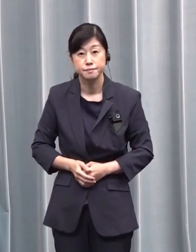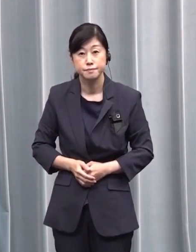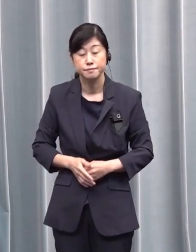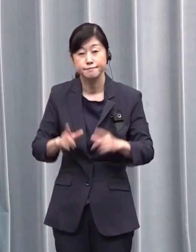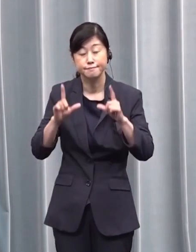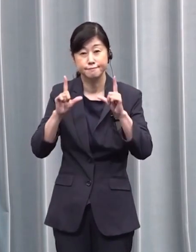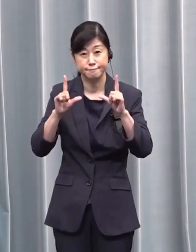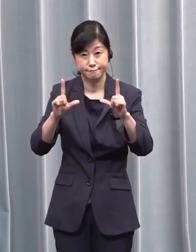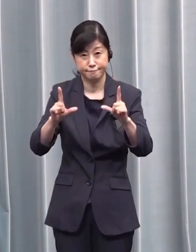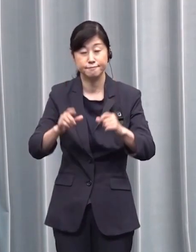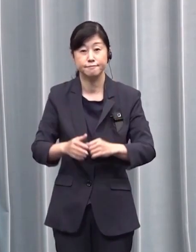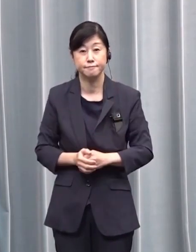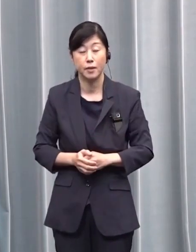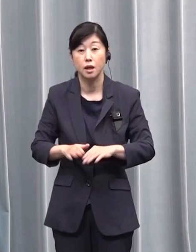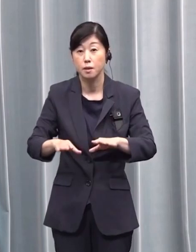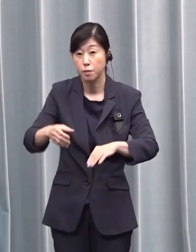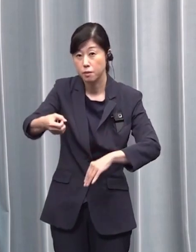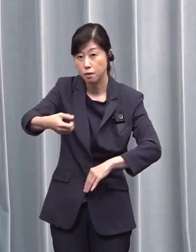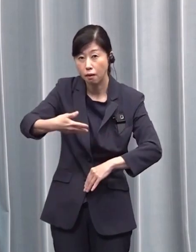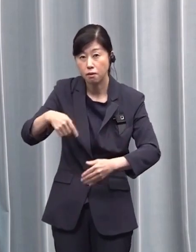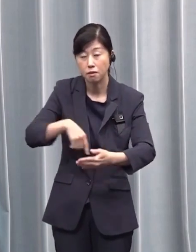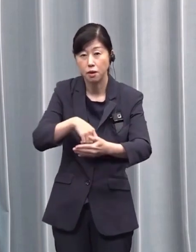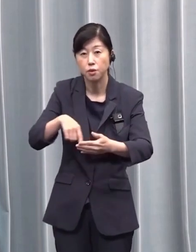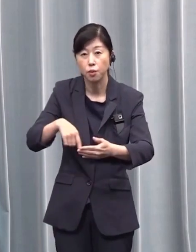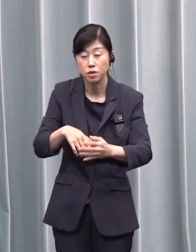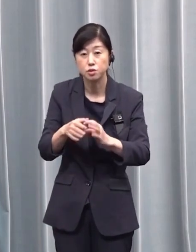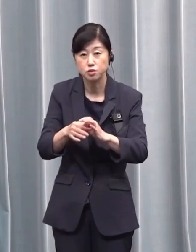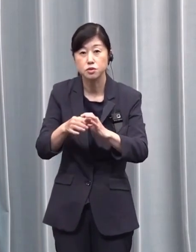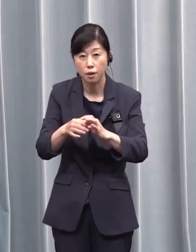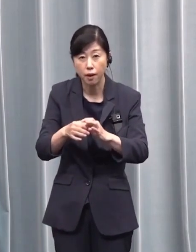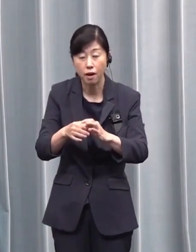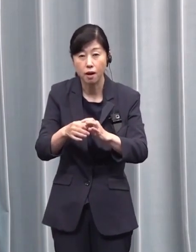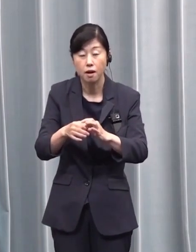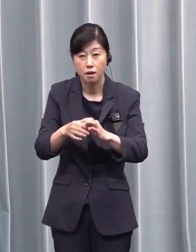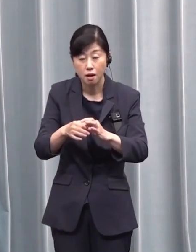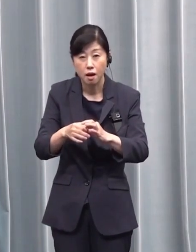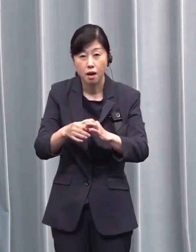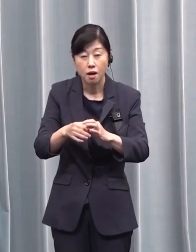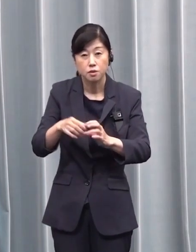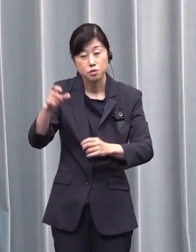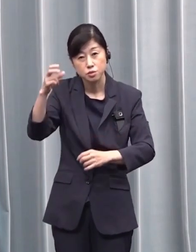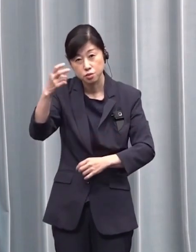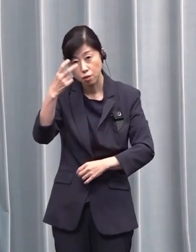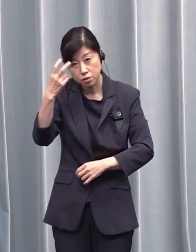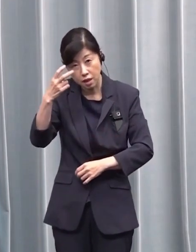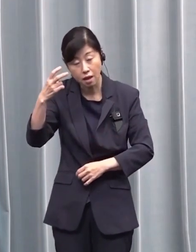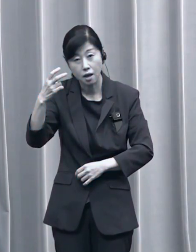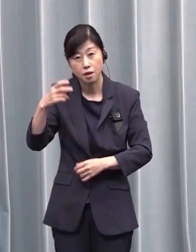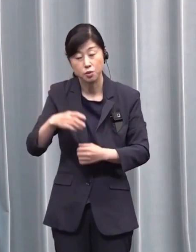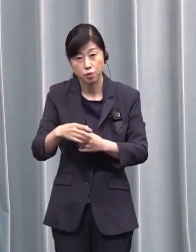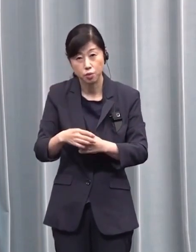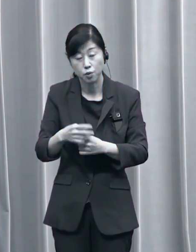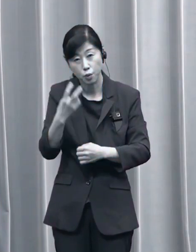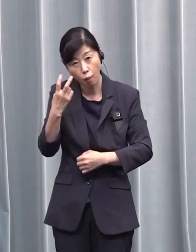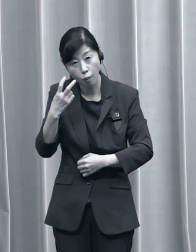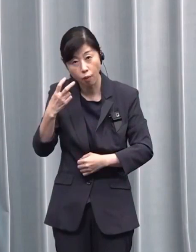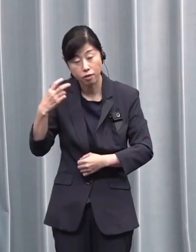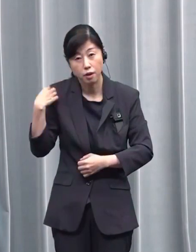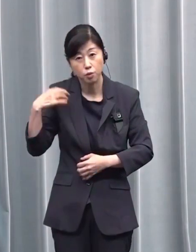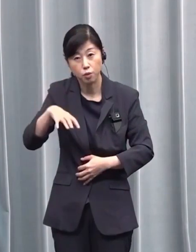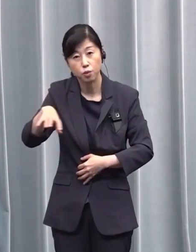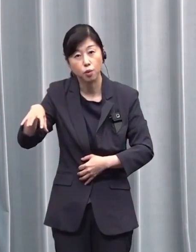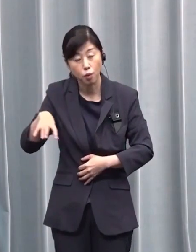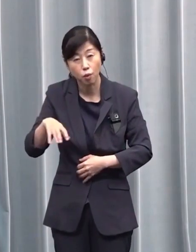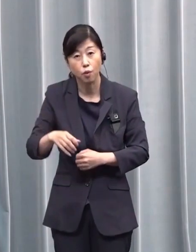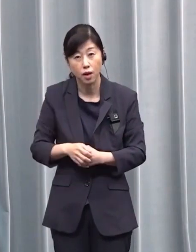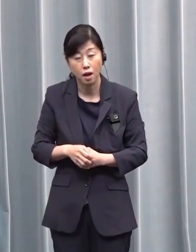ずお尋ねについては、捜査当局において個別具体の事実に即して法と証拠に基づき判